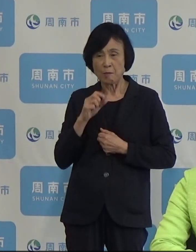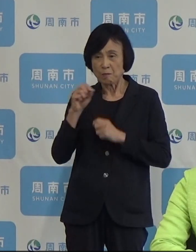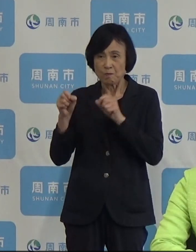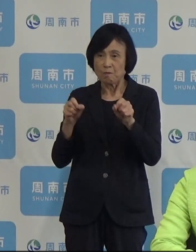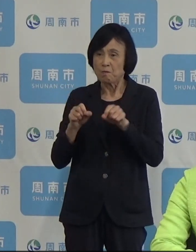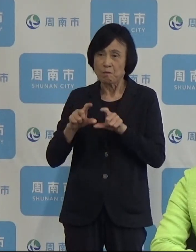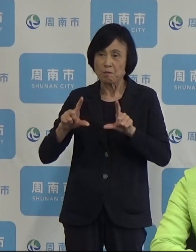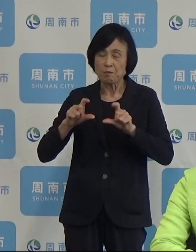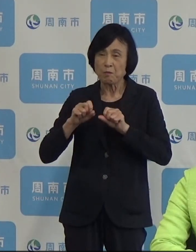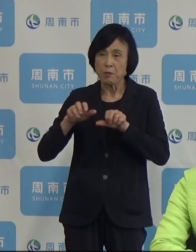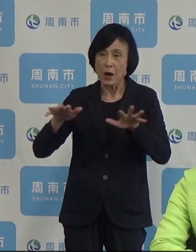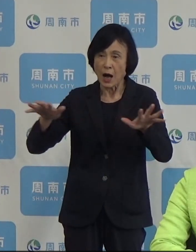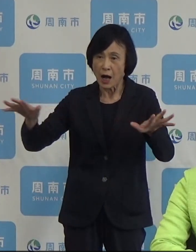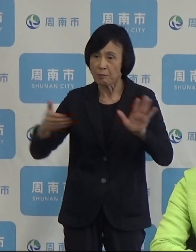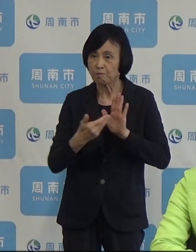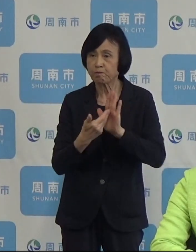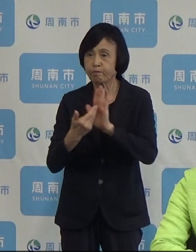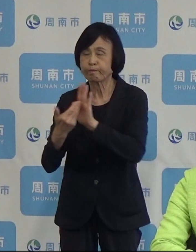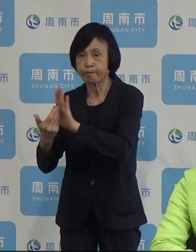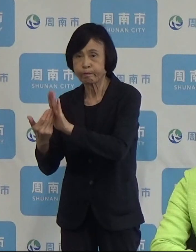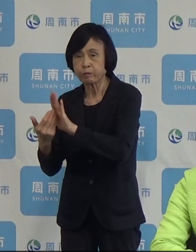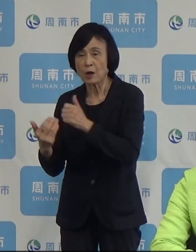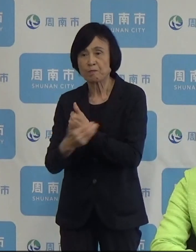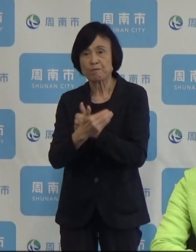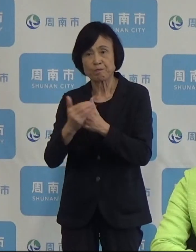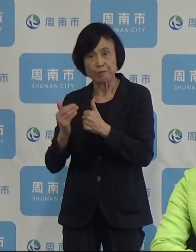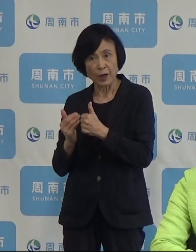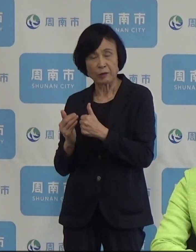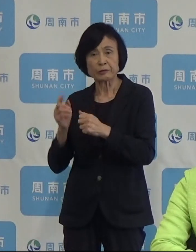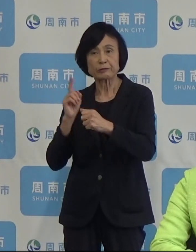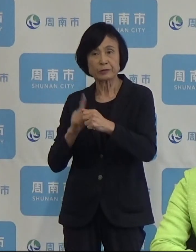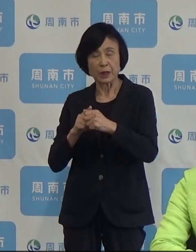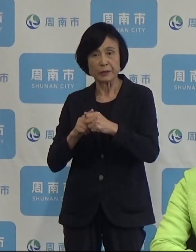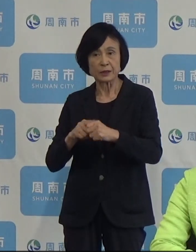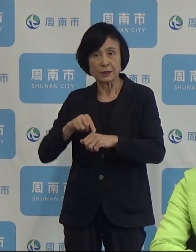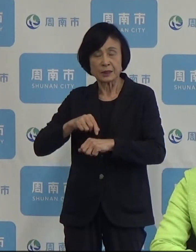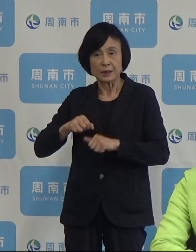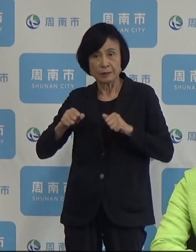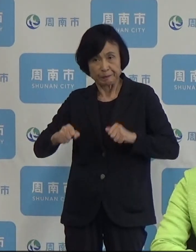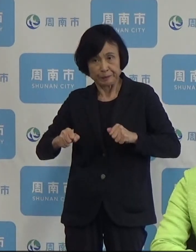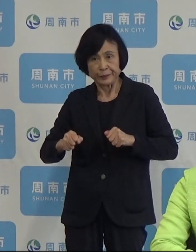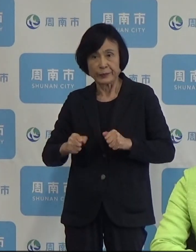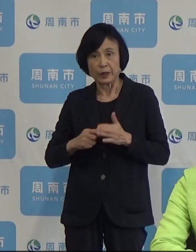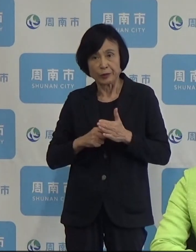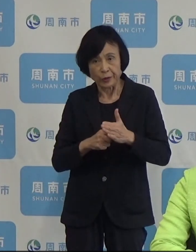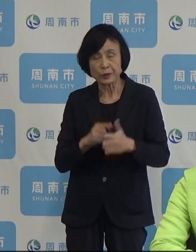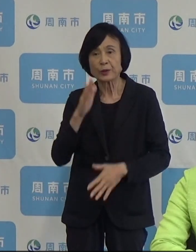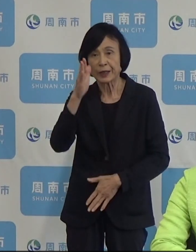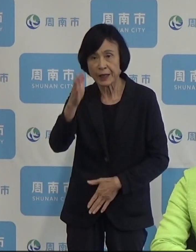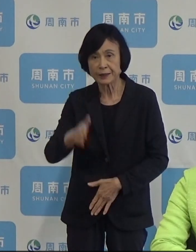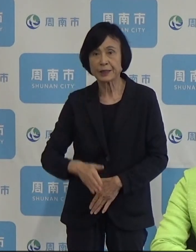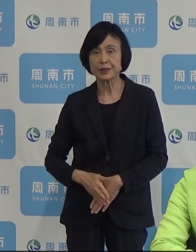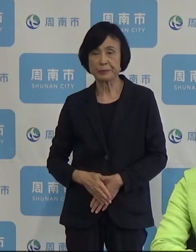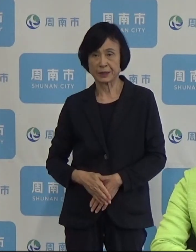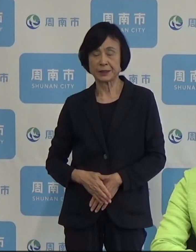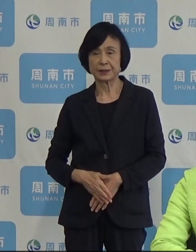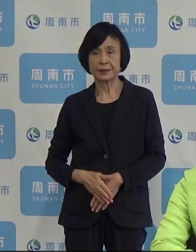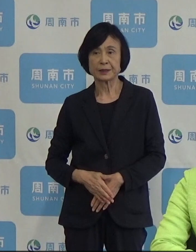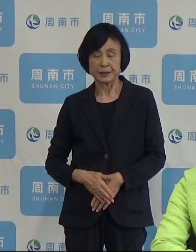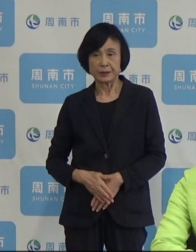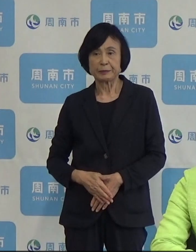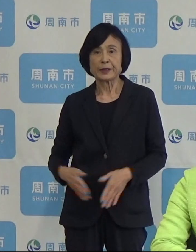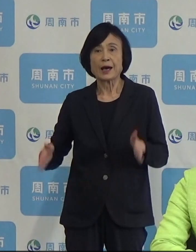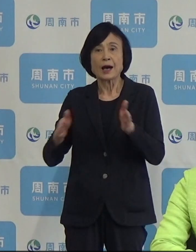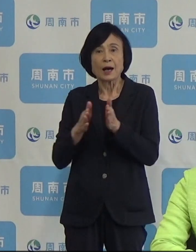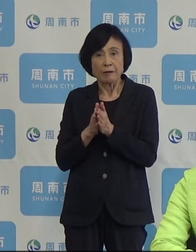大防止や予防のための取り組みの徹底をお願いいたします。あわせて感染者の